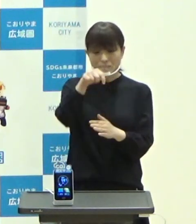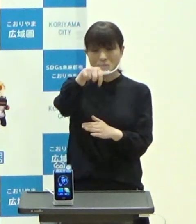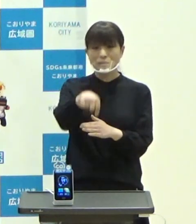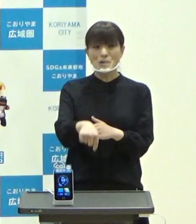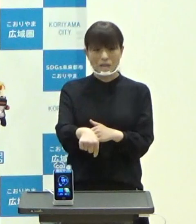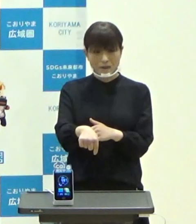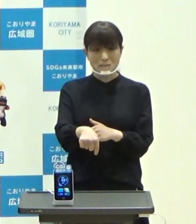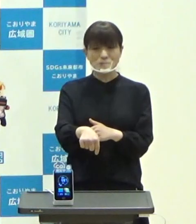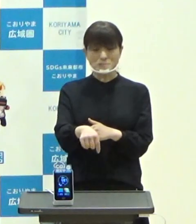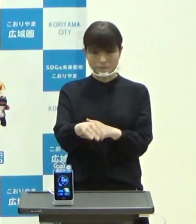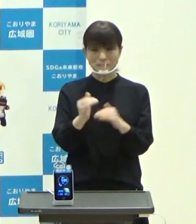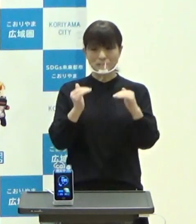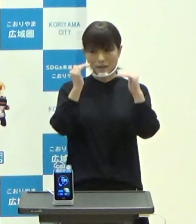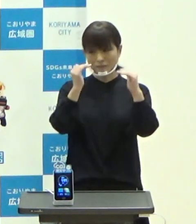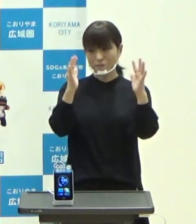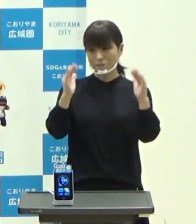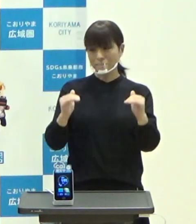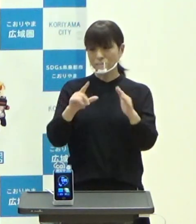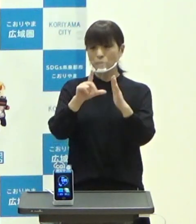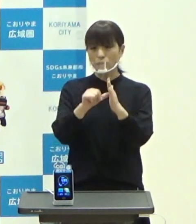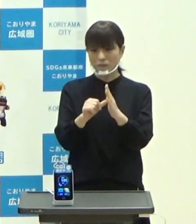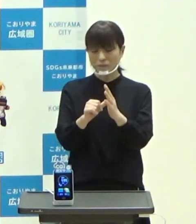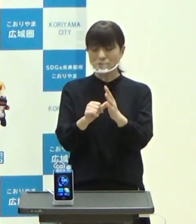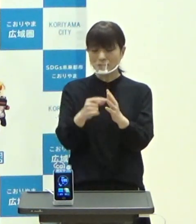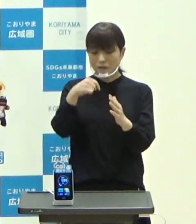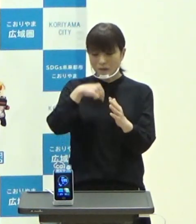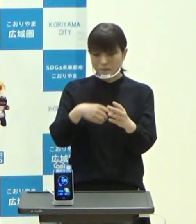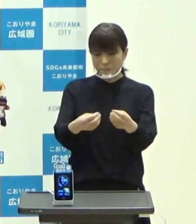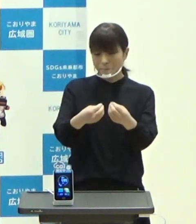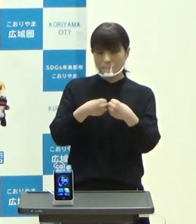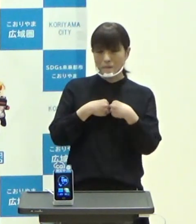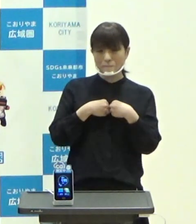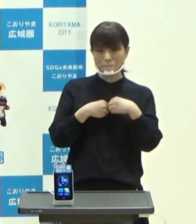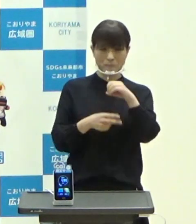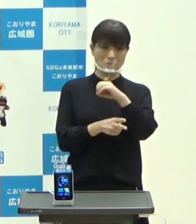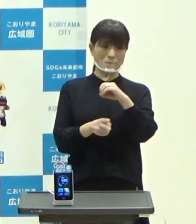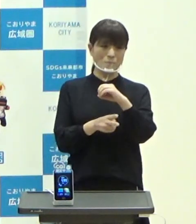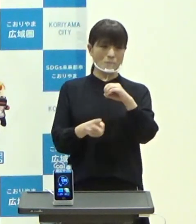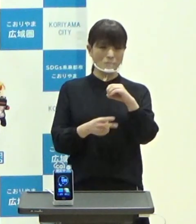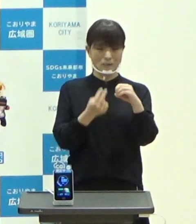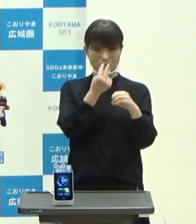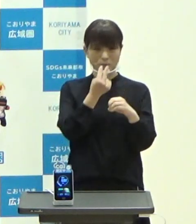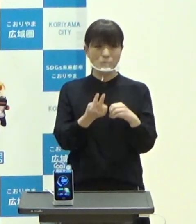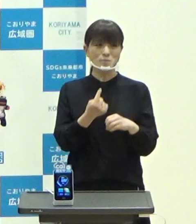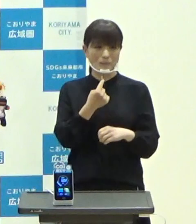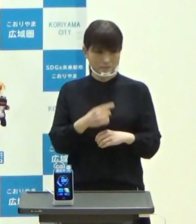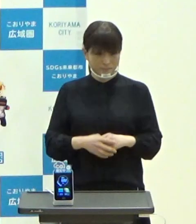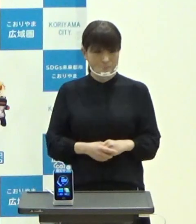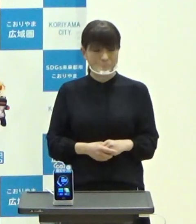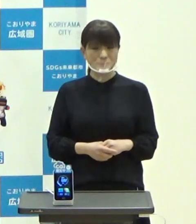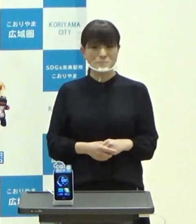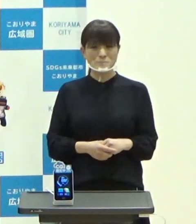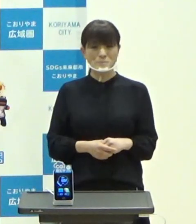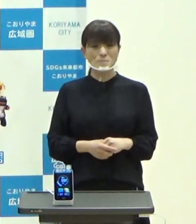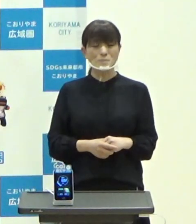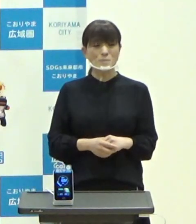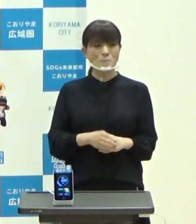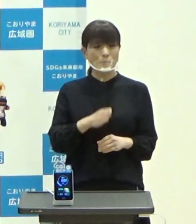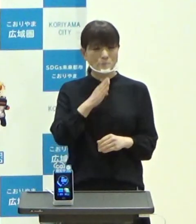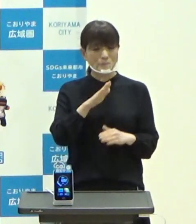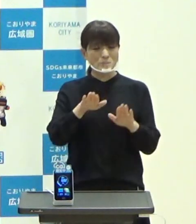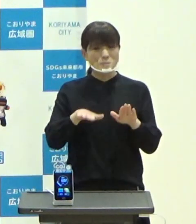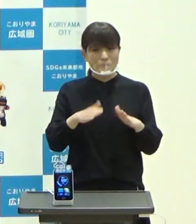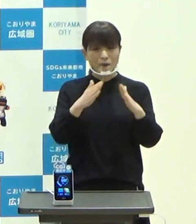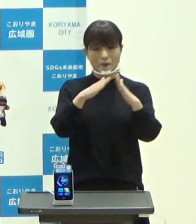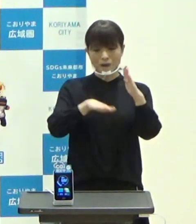という方は聞いておりませんので、ほっとするんでございますが、本当に今のところ、家庭